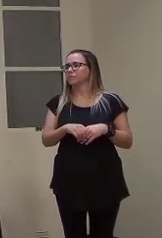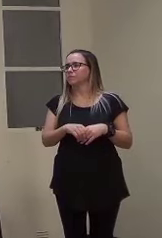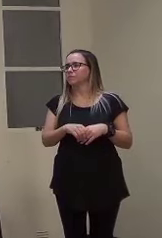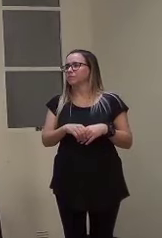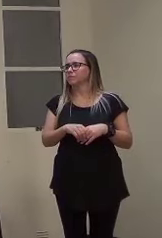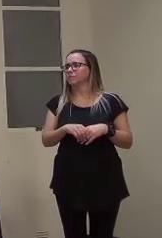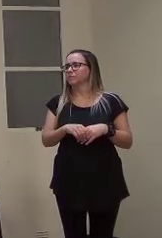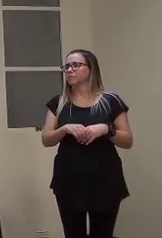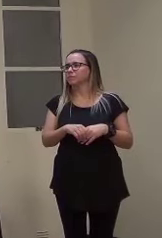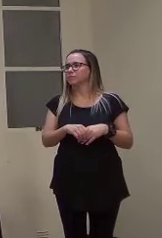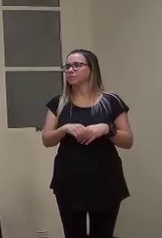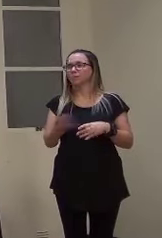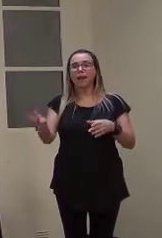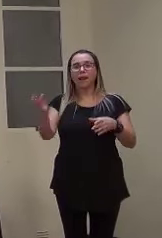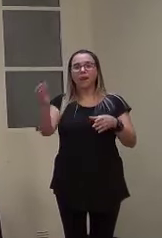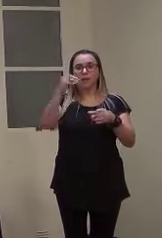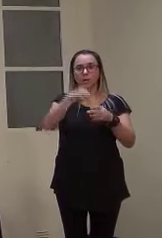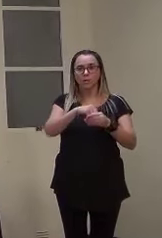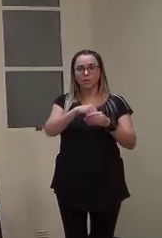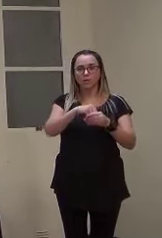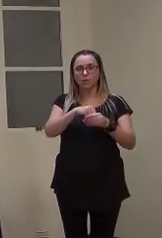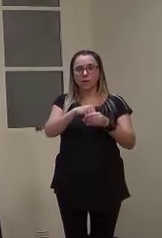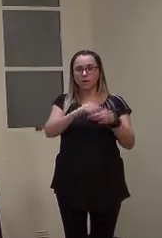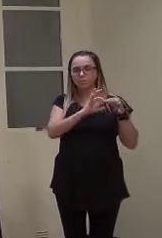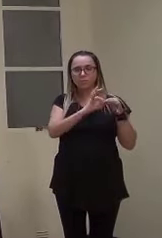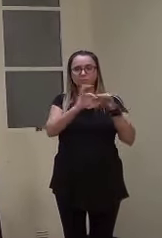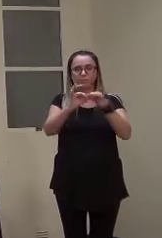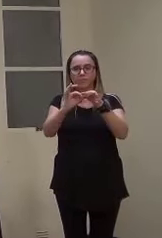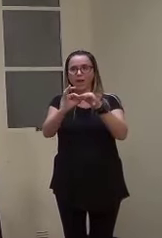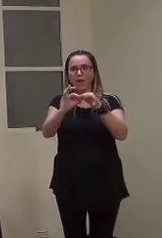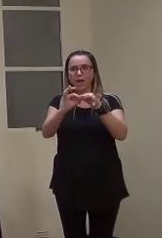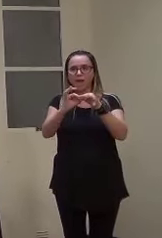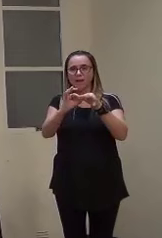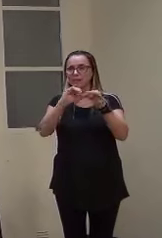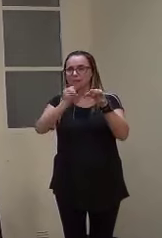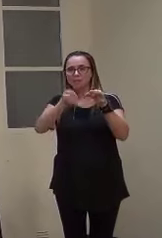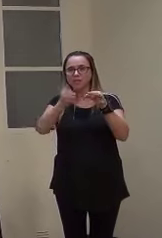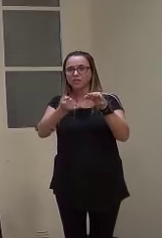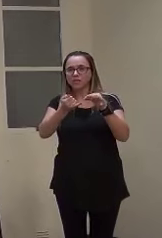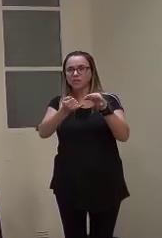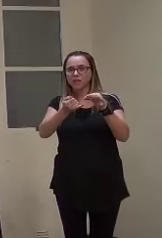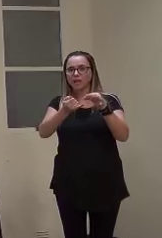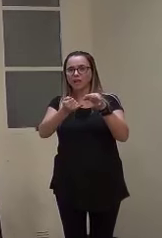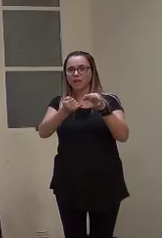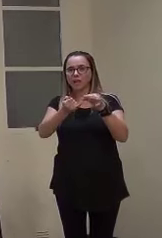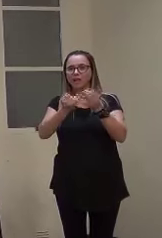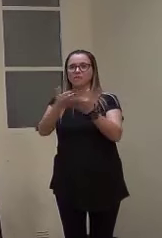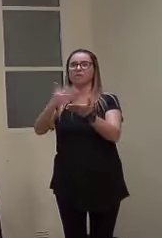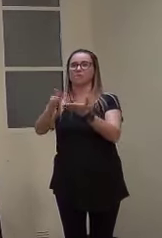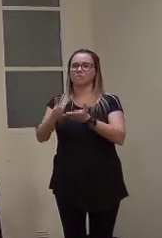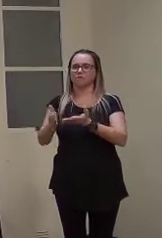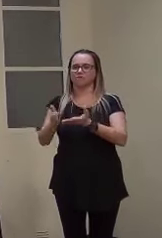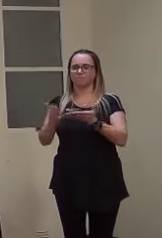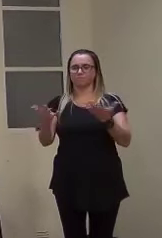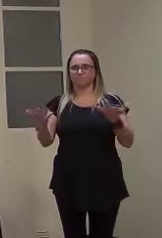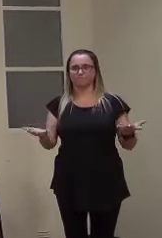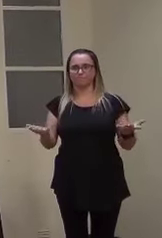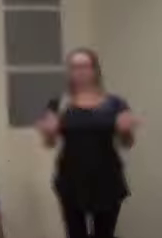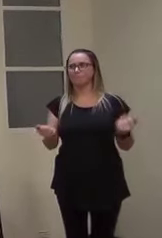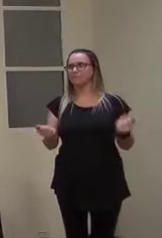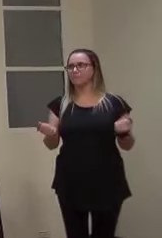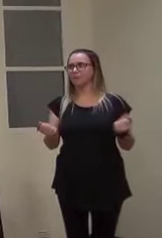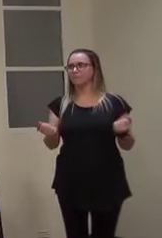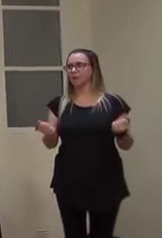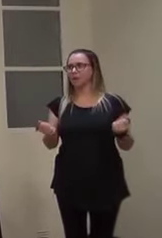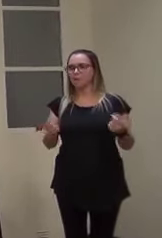la inclusión conlleva necesariamente segregación es que